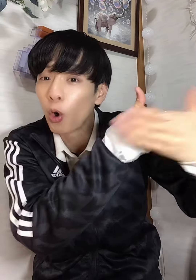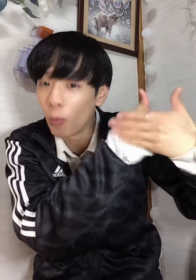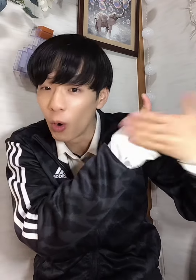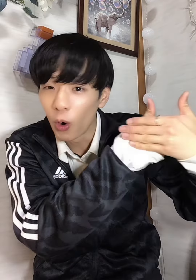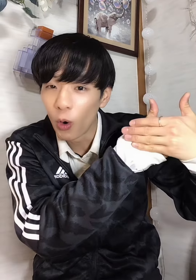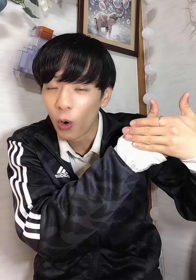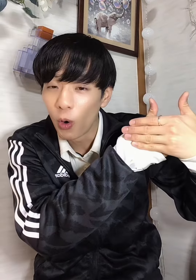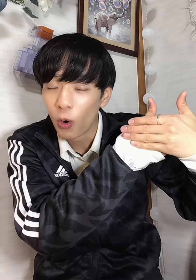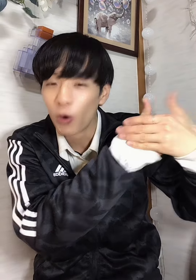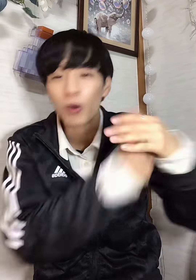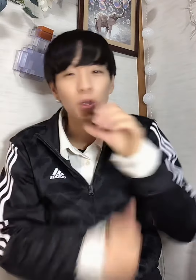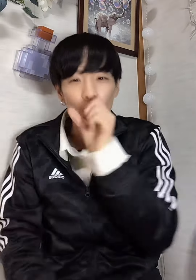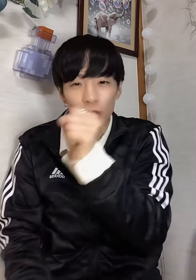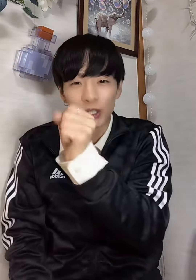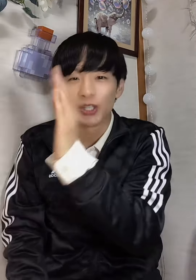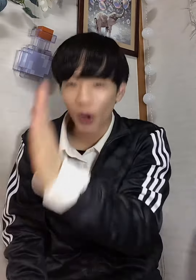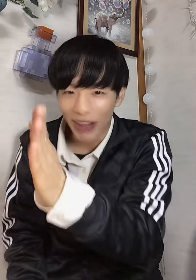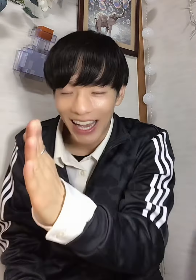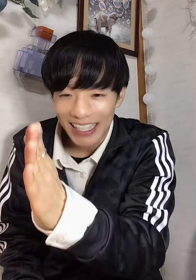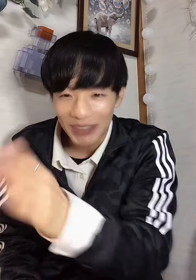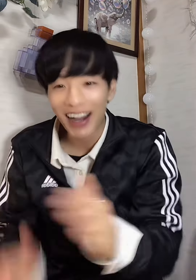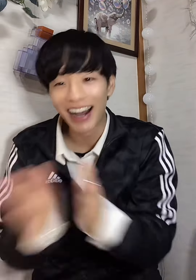ローも、よろしくお願いしま